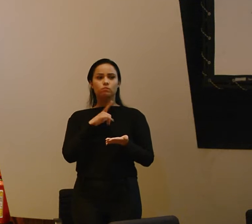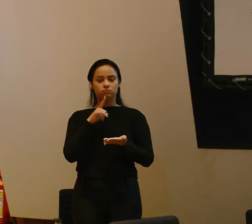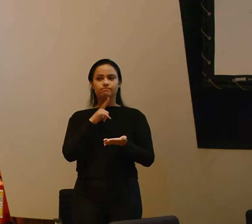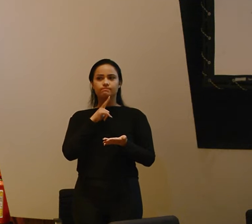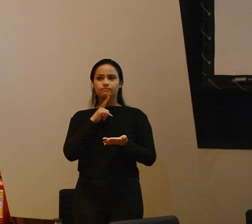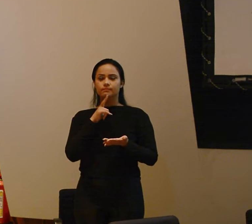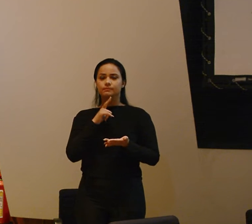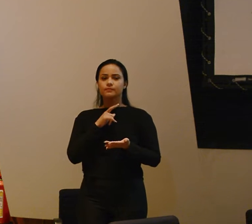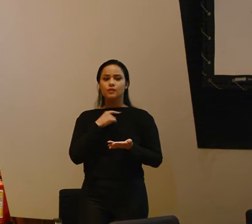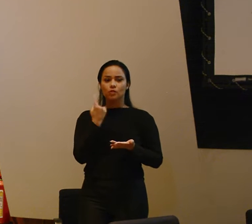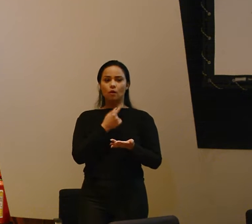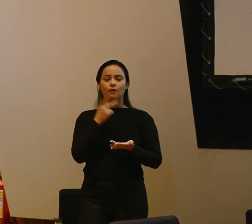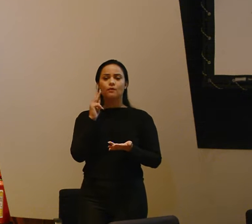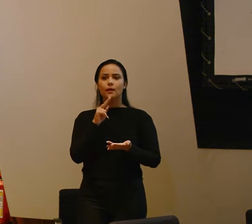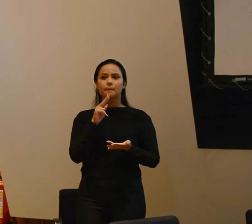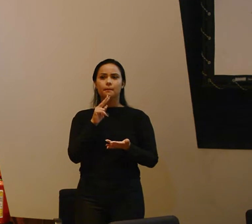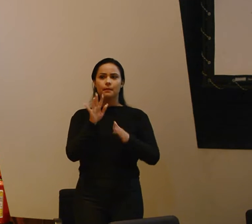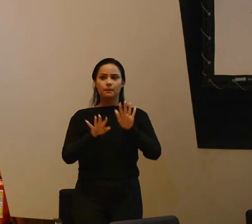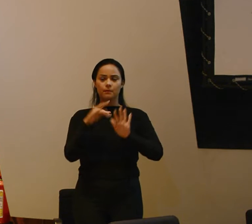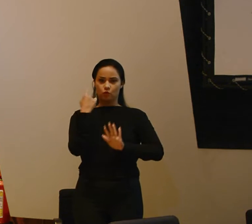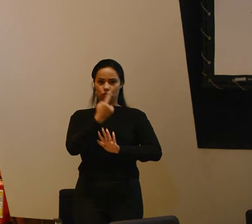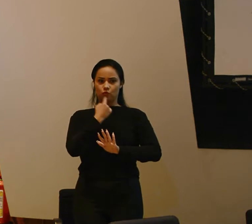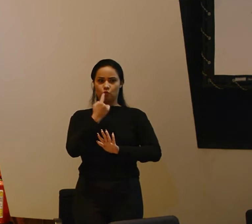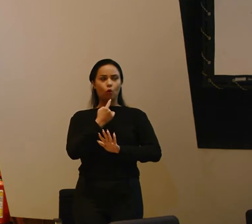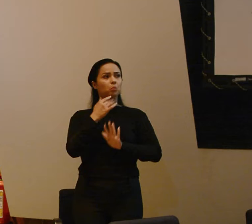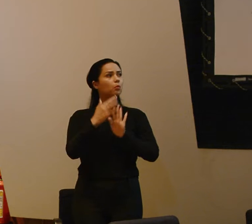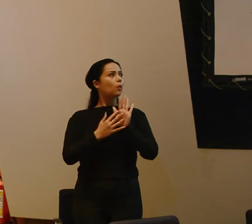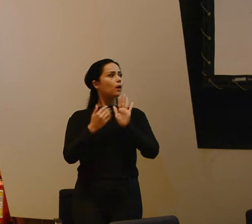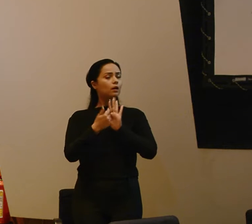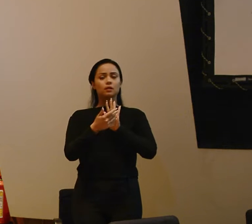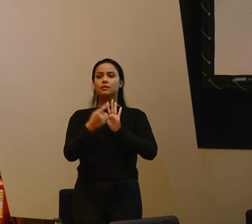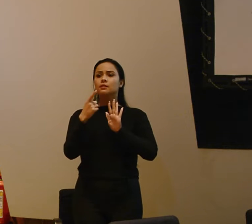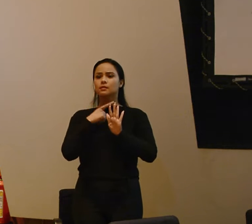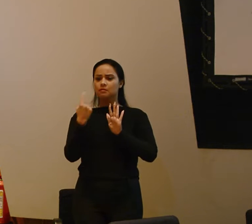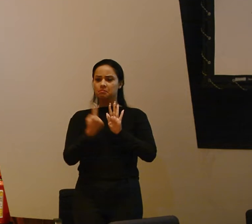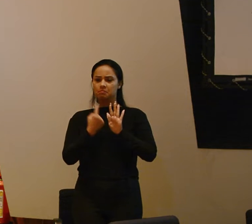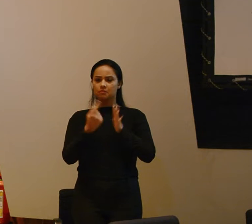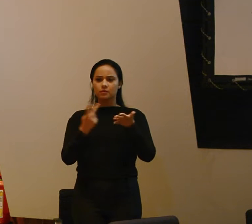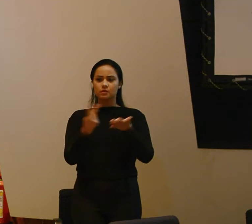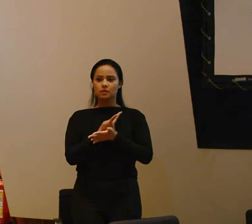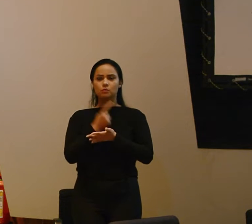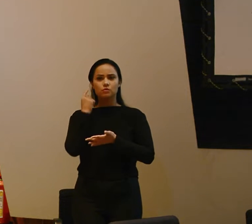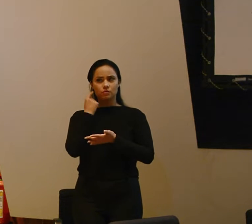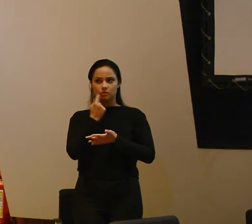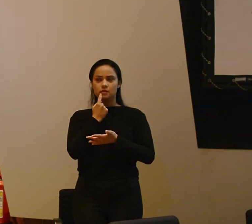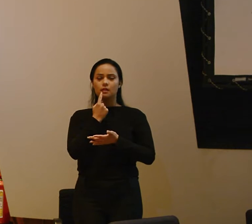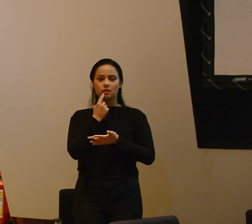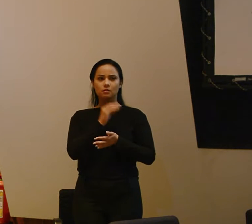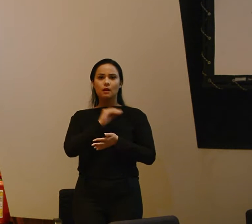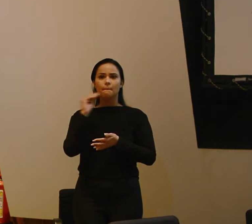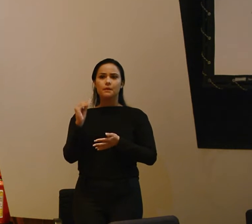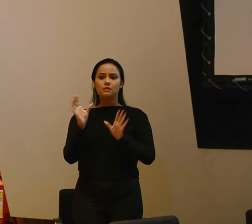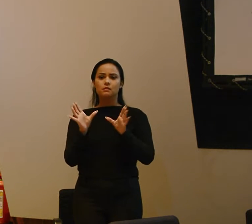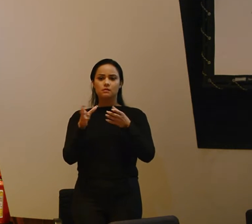tem, a gente vê que, pelo menos no nosso quadro, a gente recebe muitos casos de surdez que são